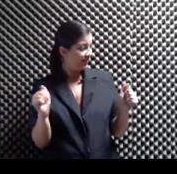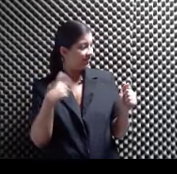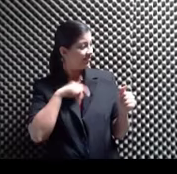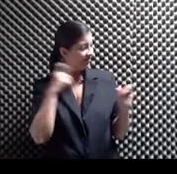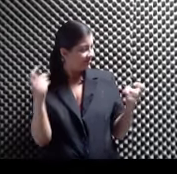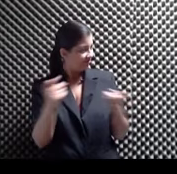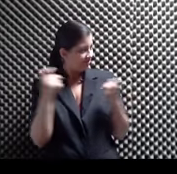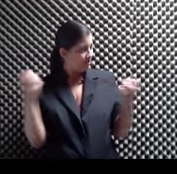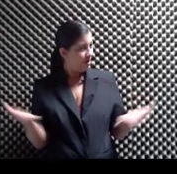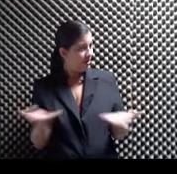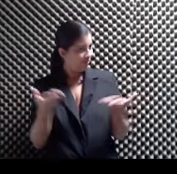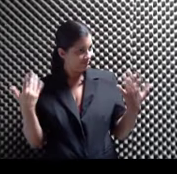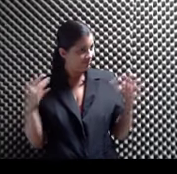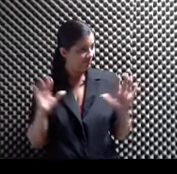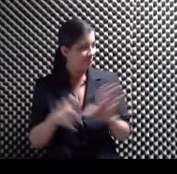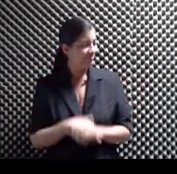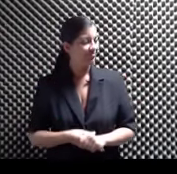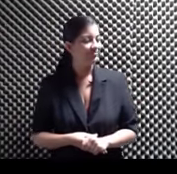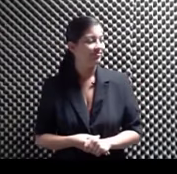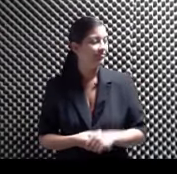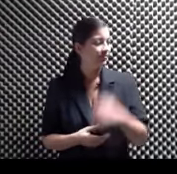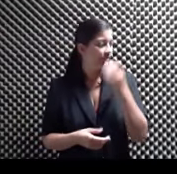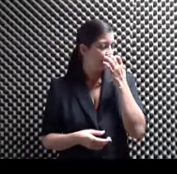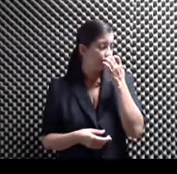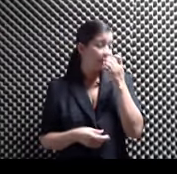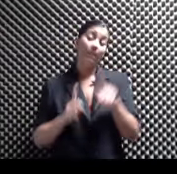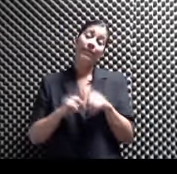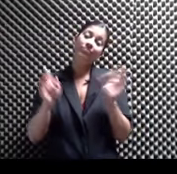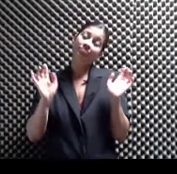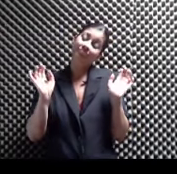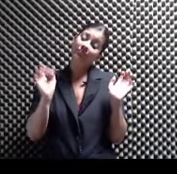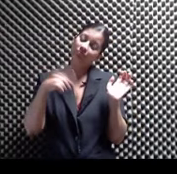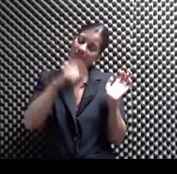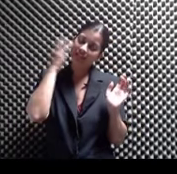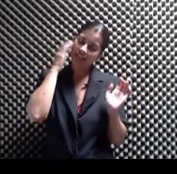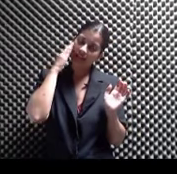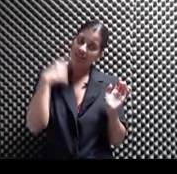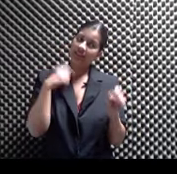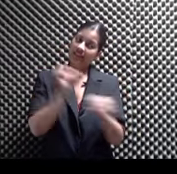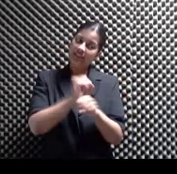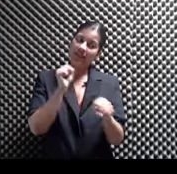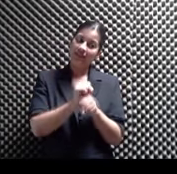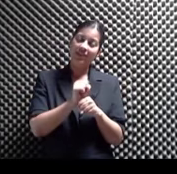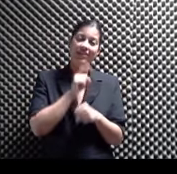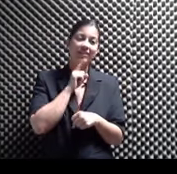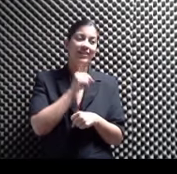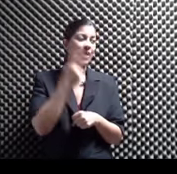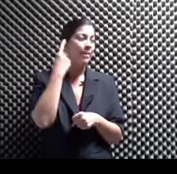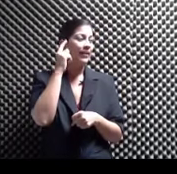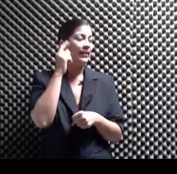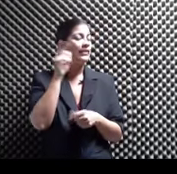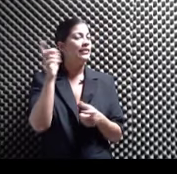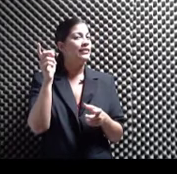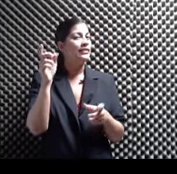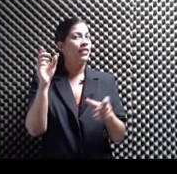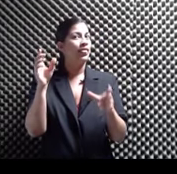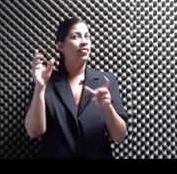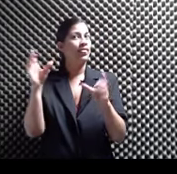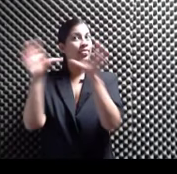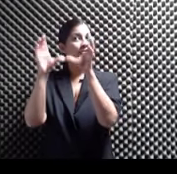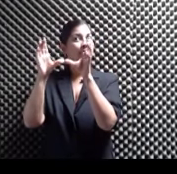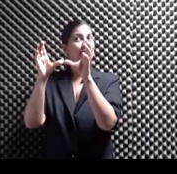de gestión cultural. Exacto, sí, sí. Pero es que, bueno, ustedes saben que la gestión, eso fue para que me dieran el título, pero uno viene